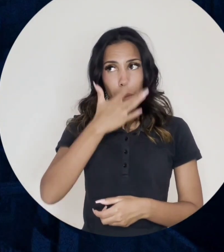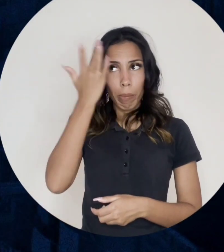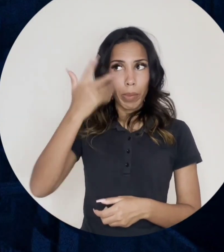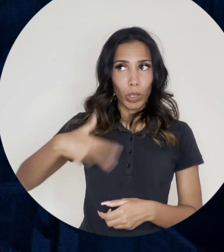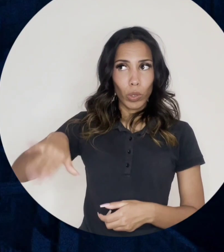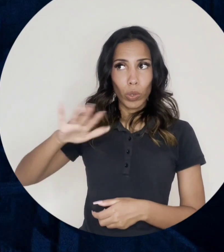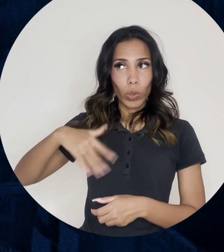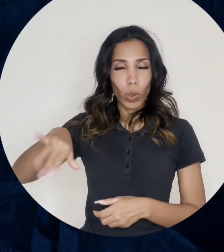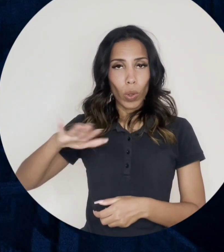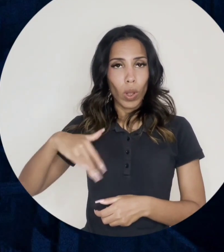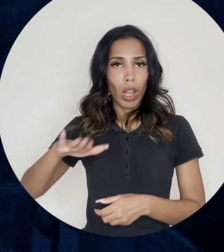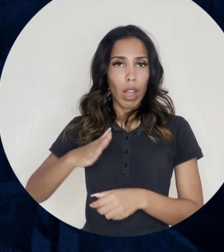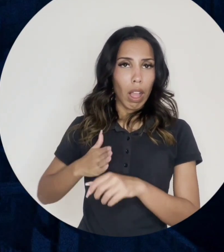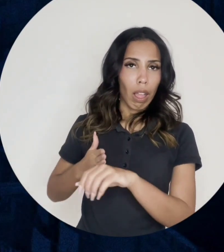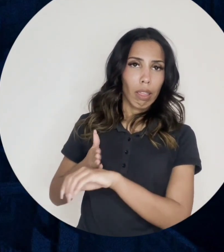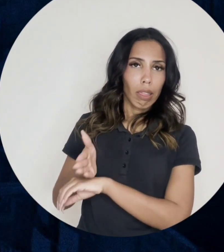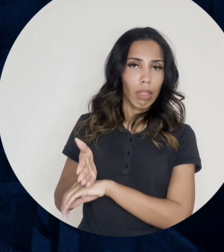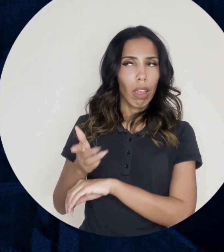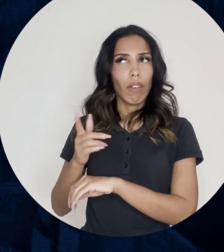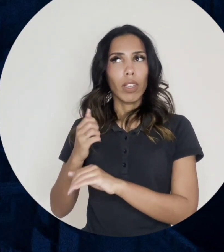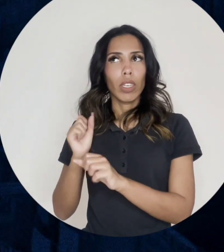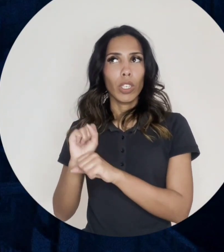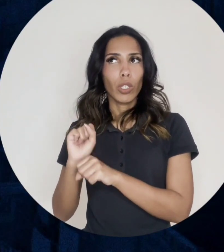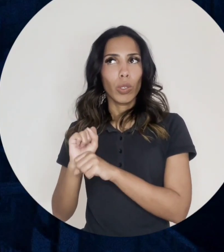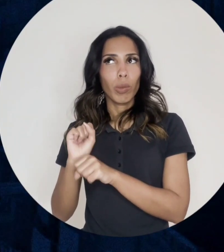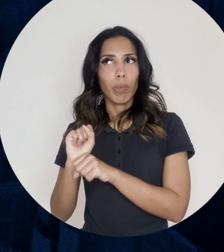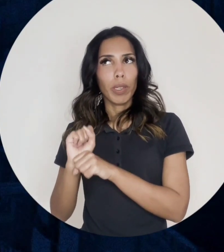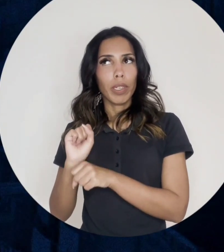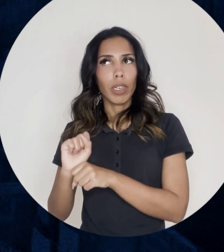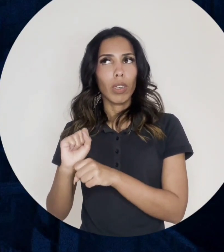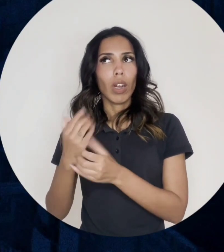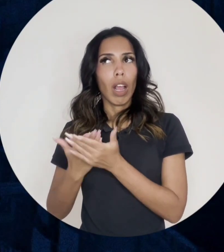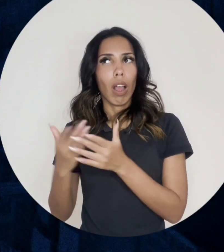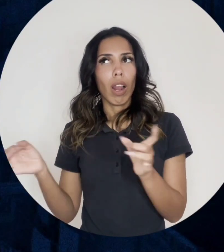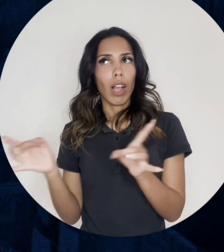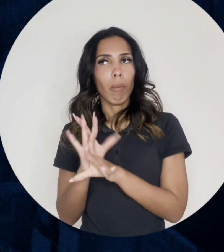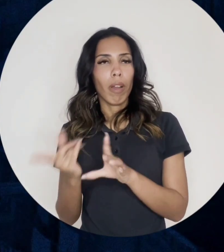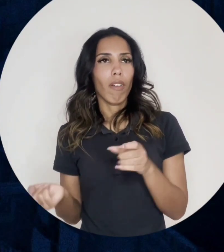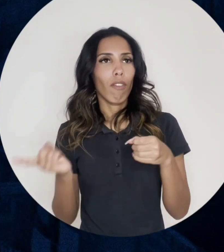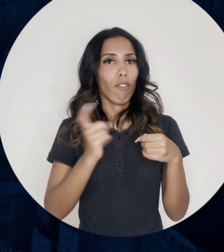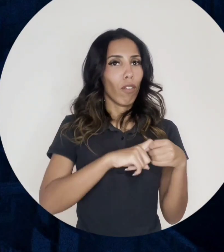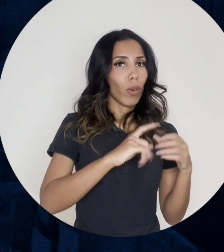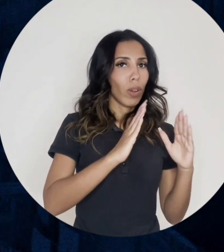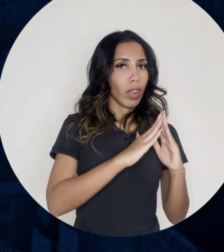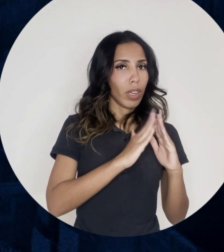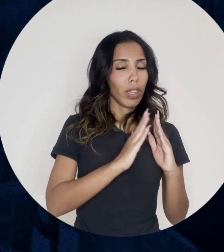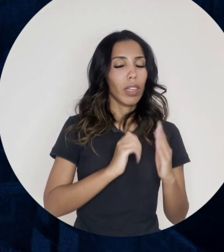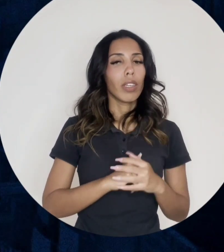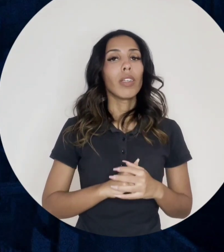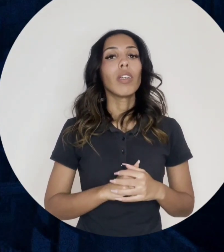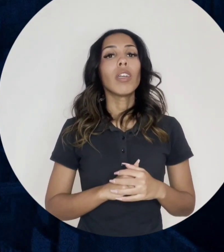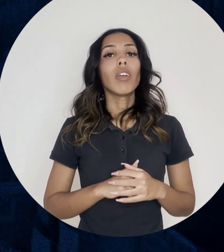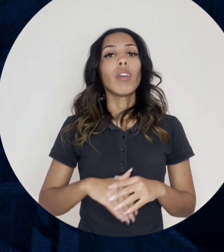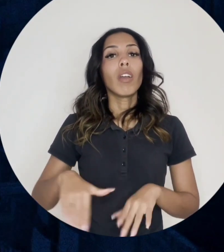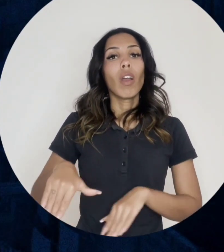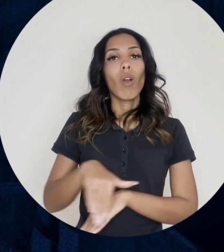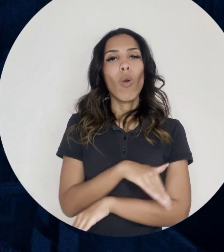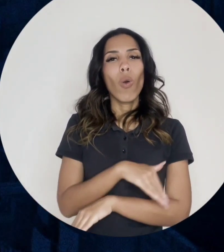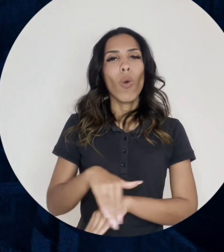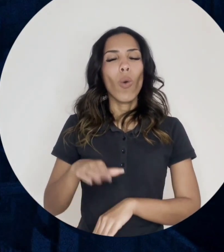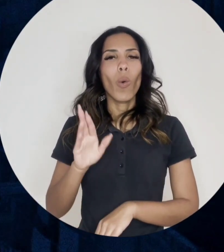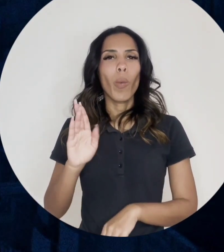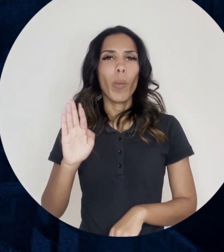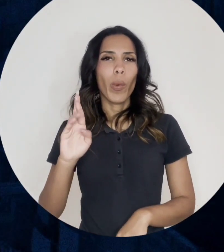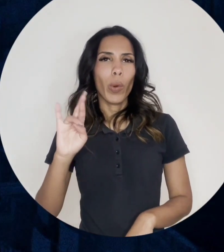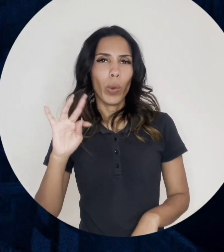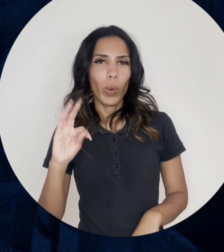e deixavam entrar, ficava lá ajudando. E aí eu fui para Paula Brito, a gente